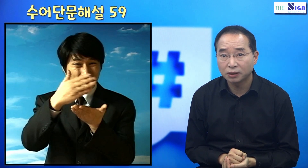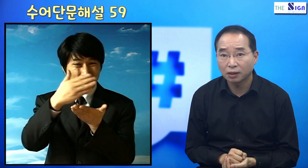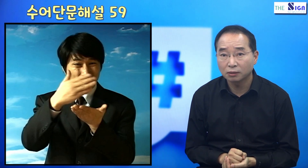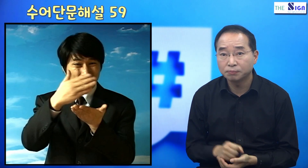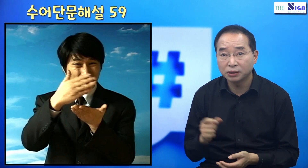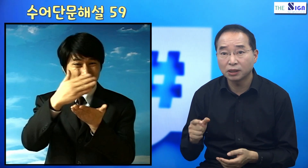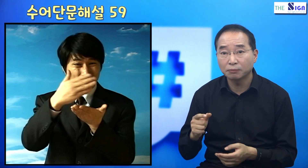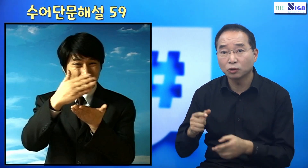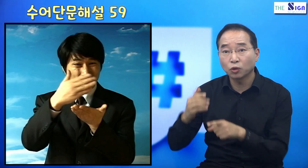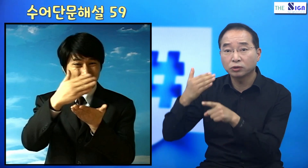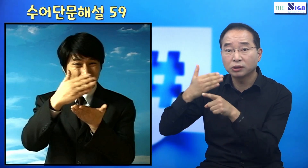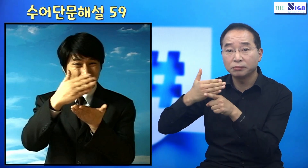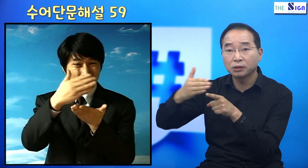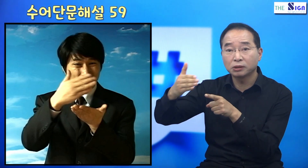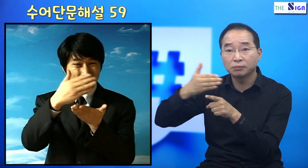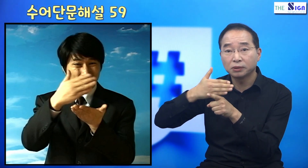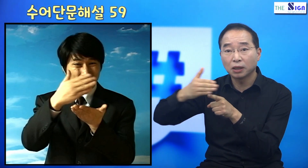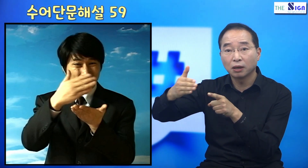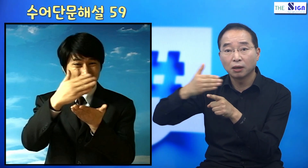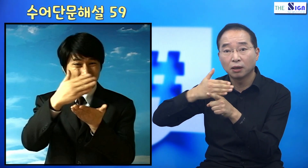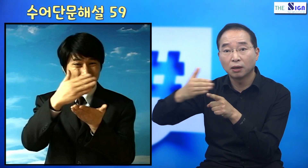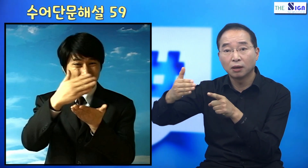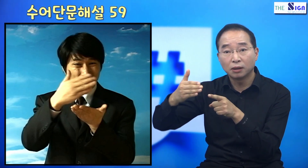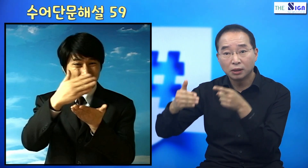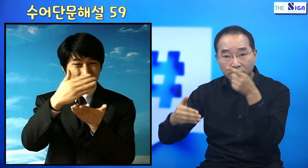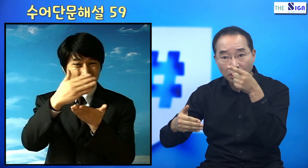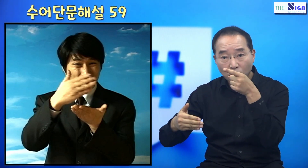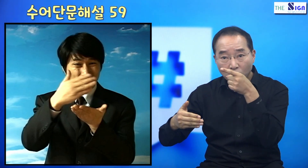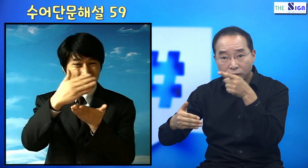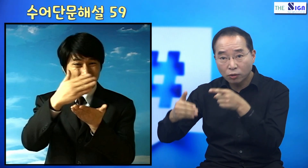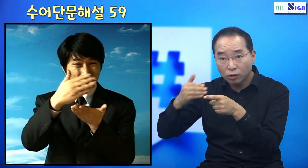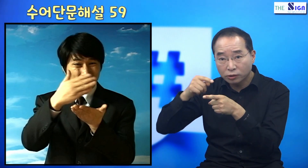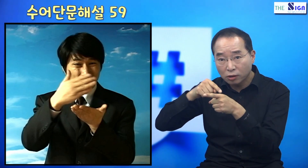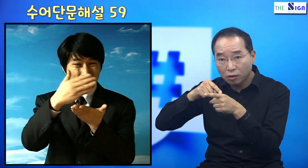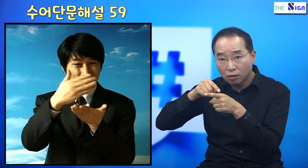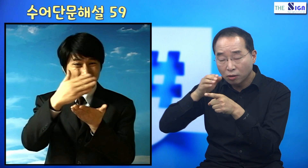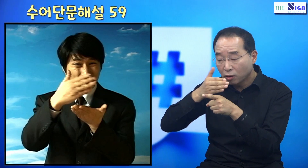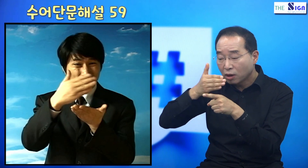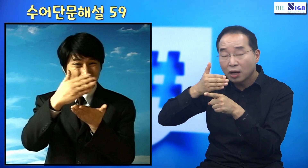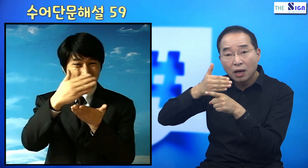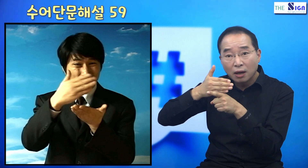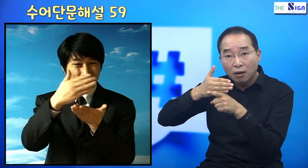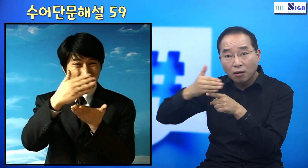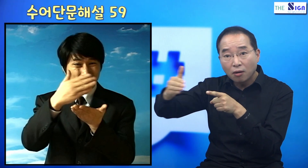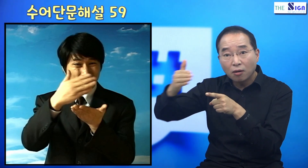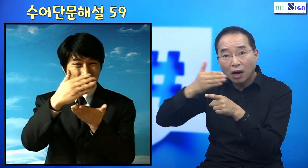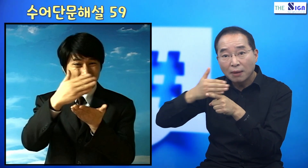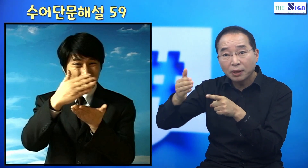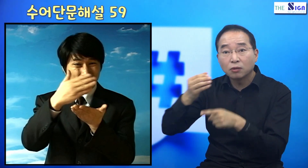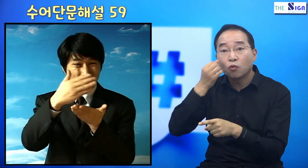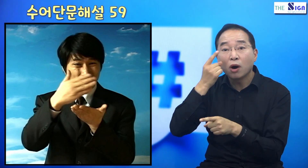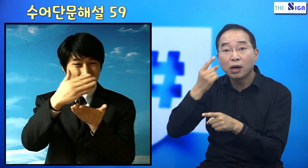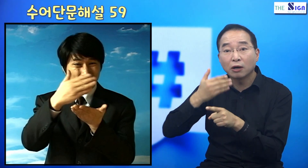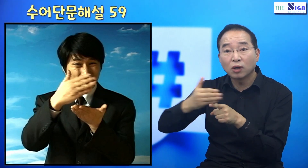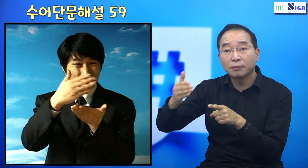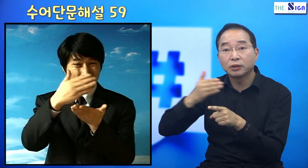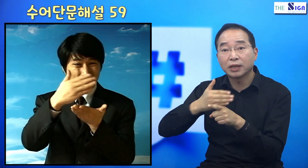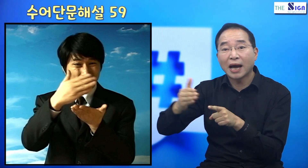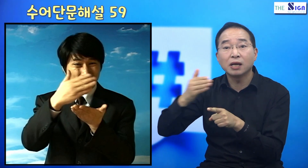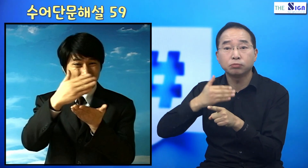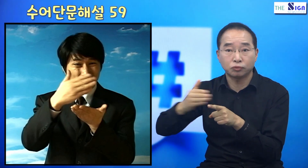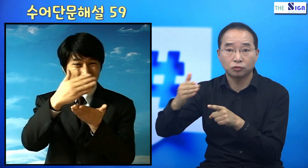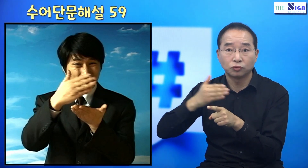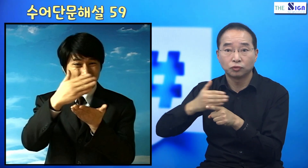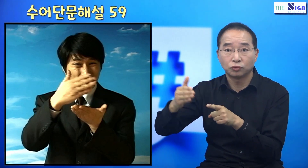개념이 있습니다. 그럼 빚을 갚는 걸 또 어떻게 쓰면 이렇게 씁니다. 자, 이걸 세워서 하면은 월하고 하면